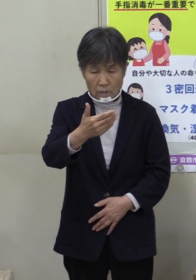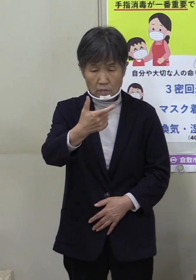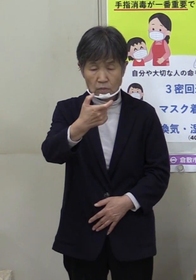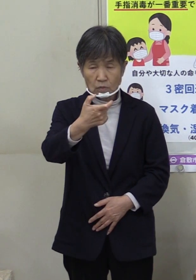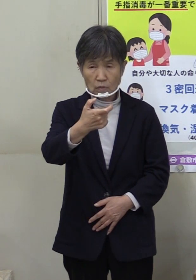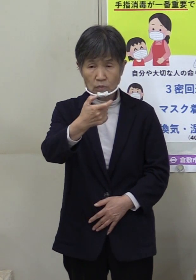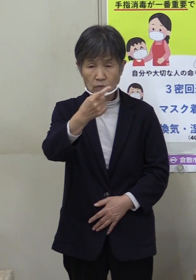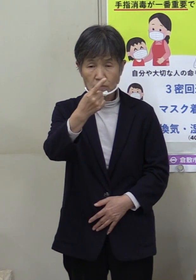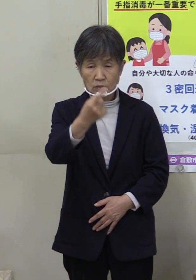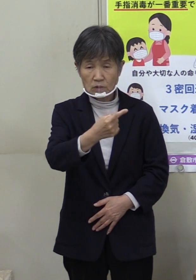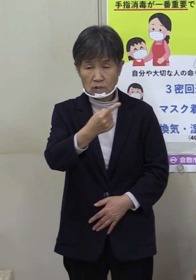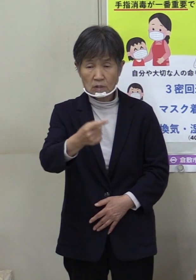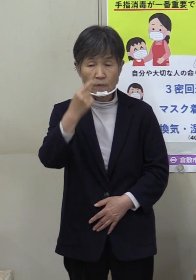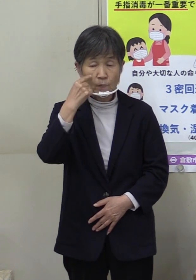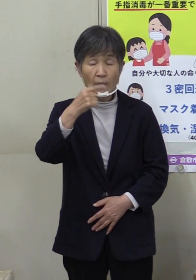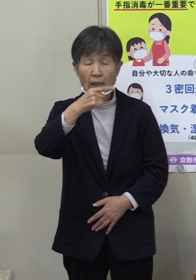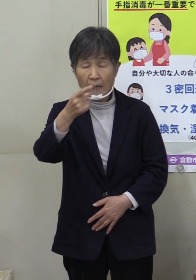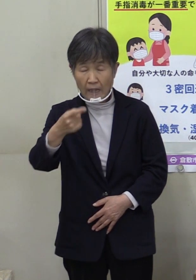961から